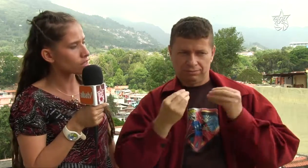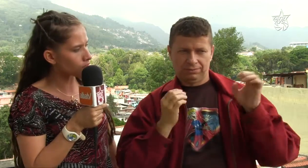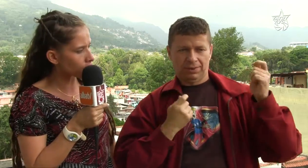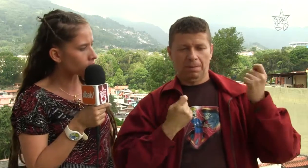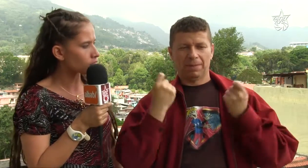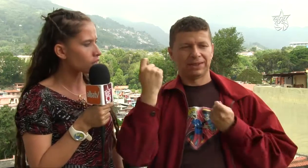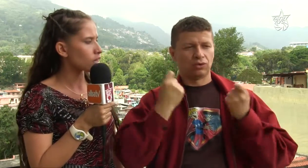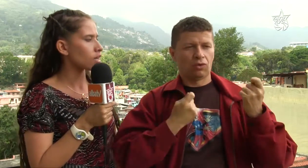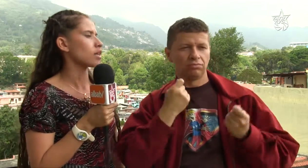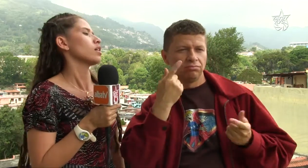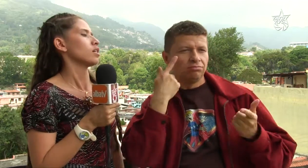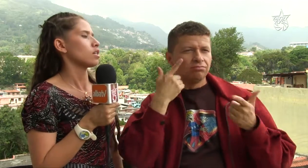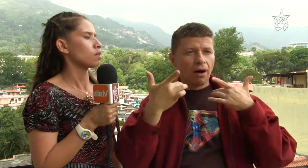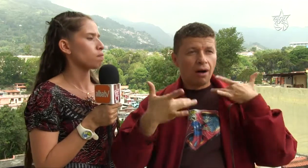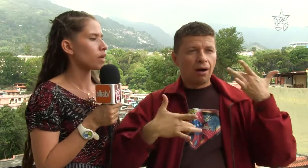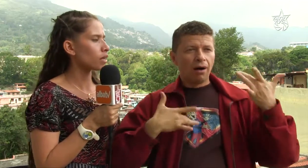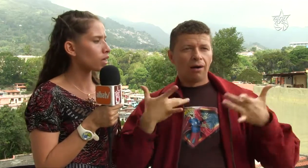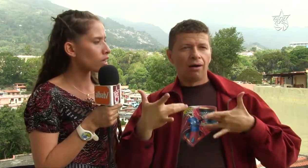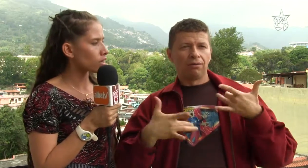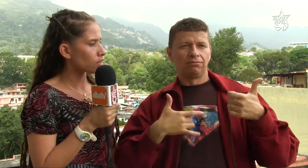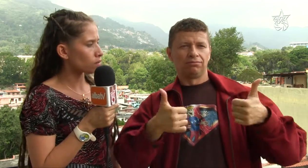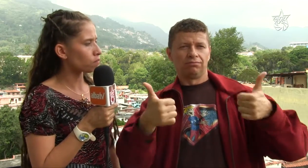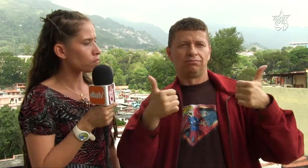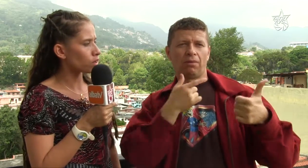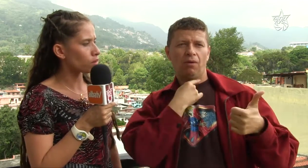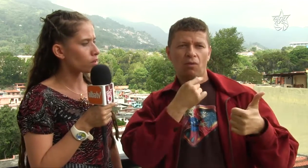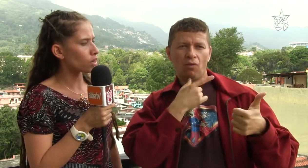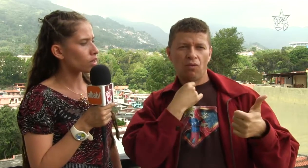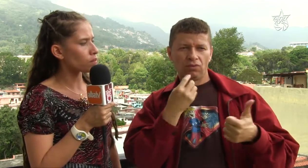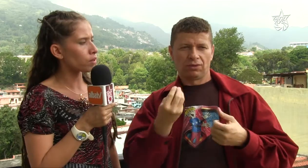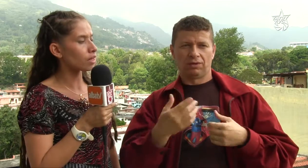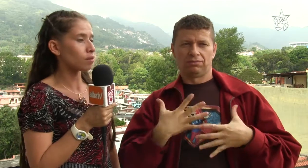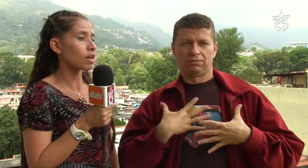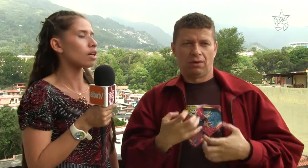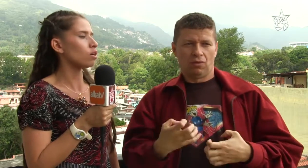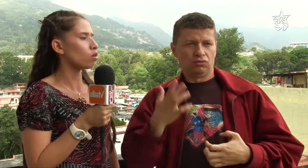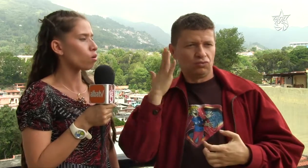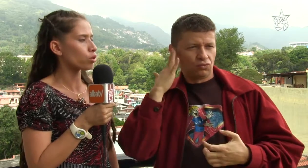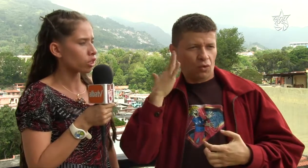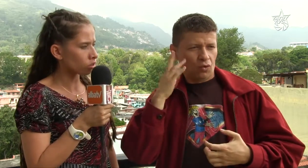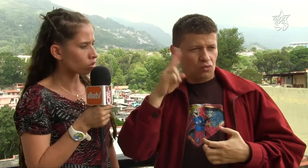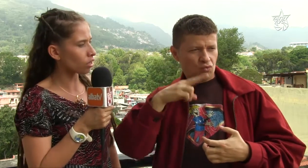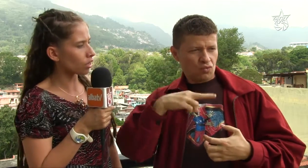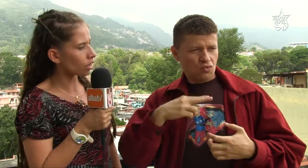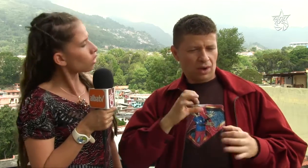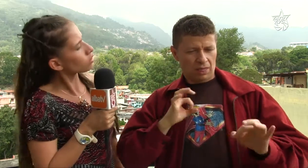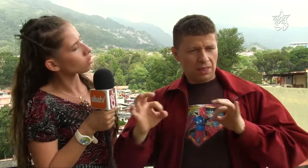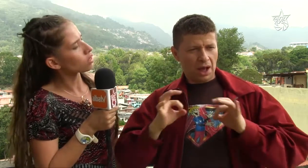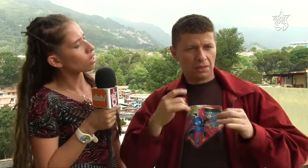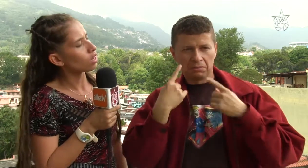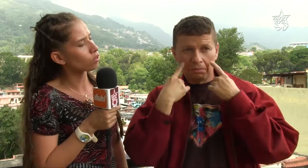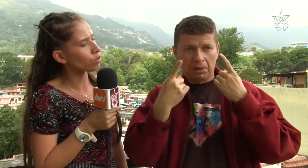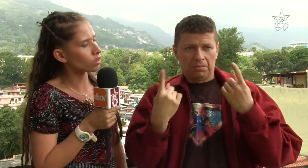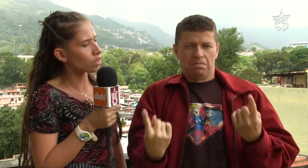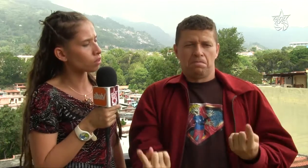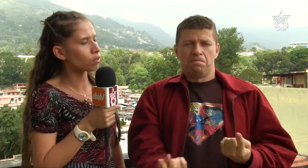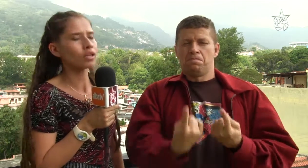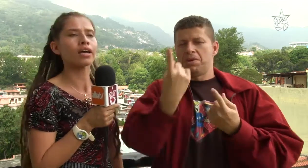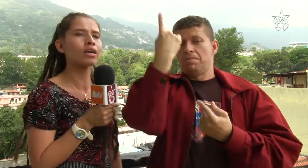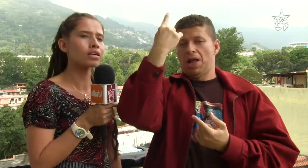señas para que vea lo bonito que es nuestra actividad y